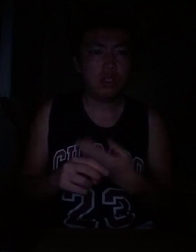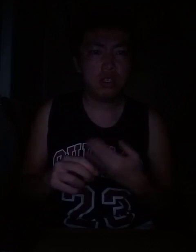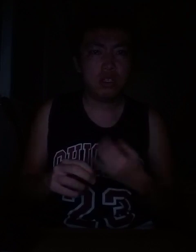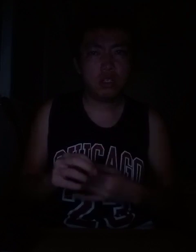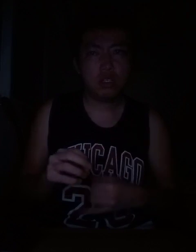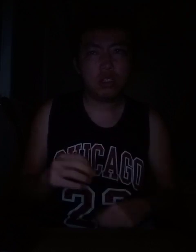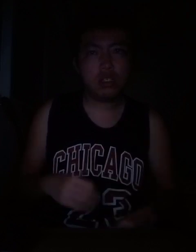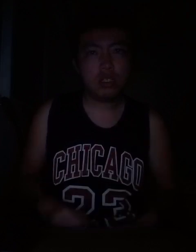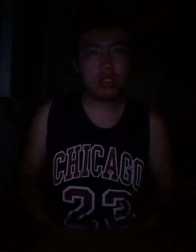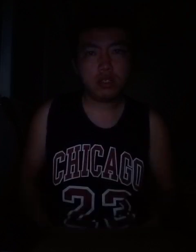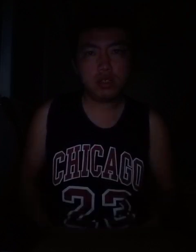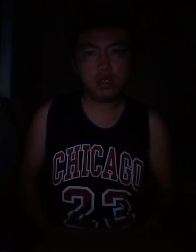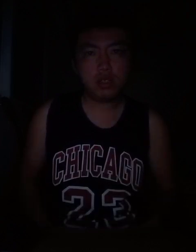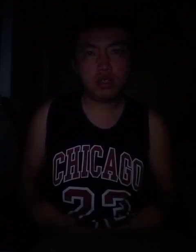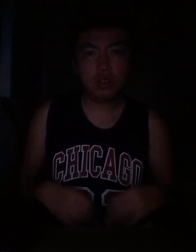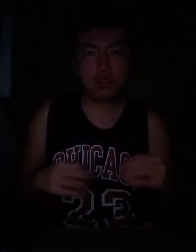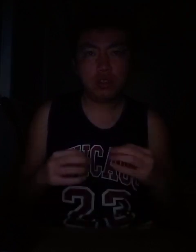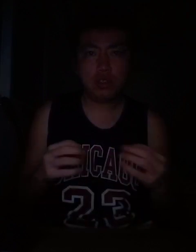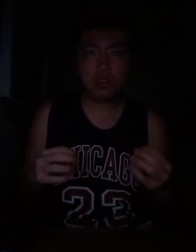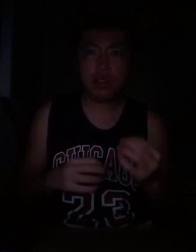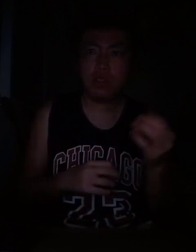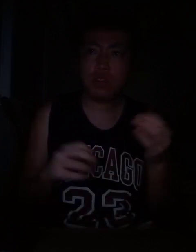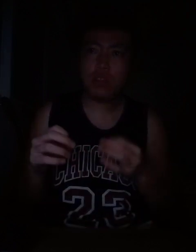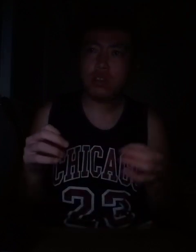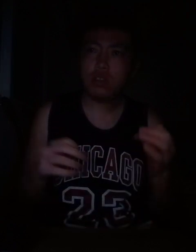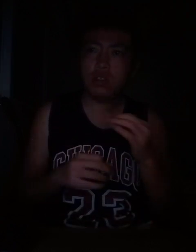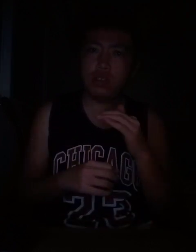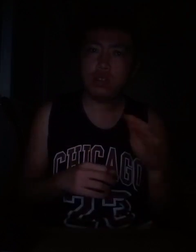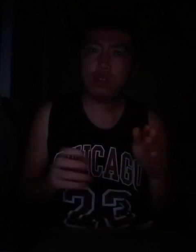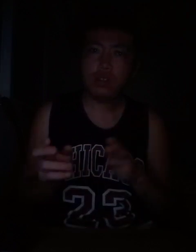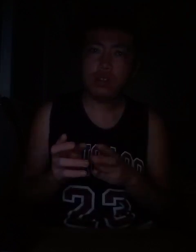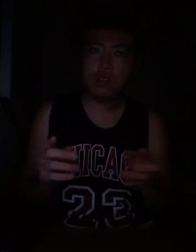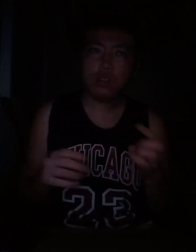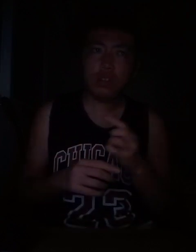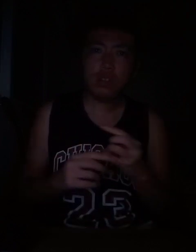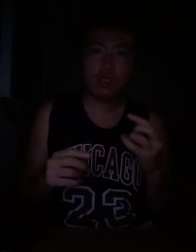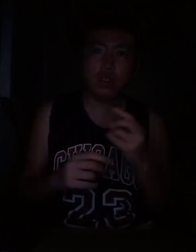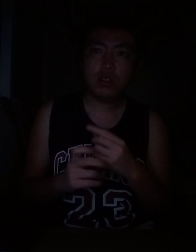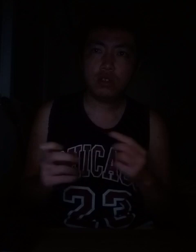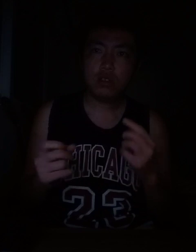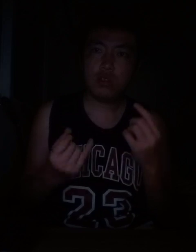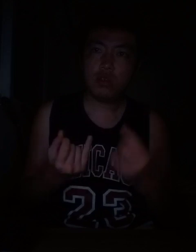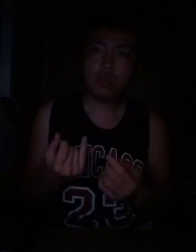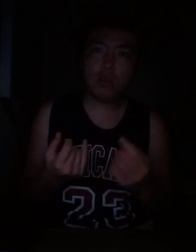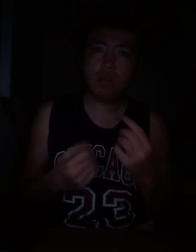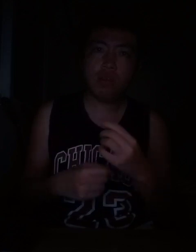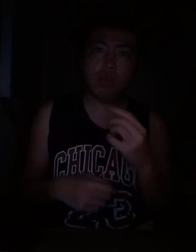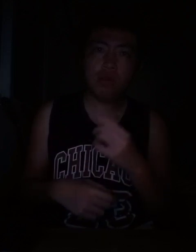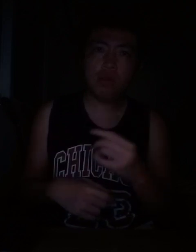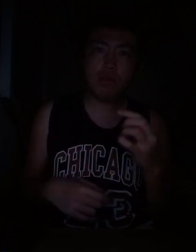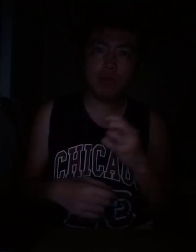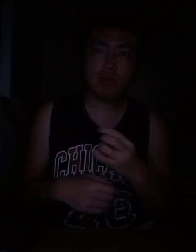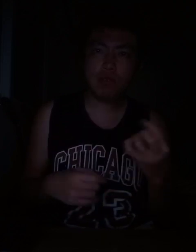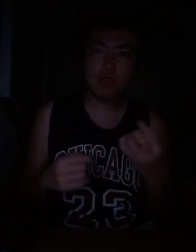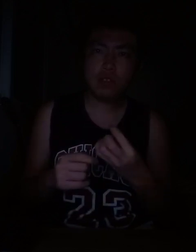되지. 올해 세수 부족이 최대 50조 원으로 전망되는 상황에서 정부는 유류세 인하를 끝내고